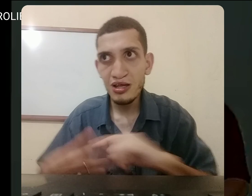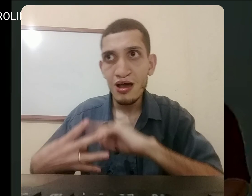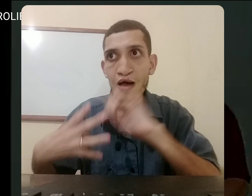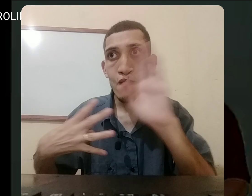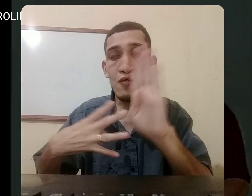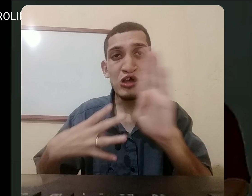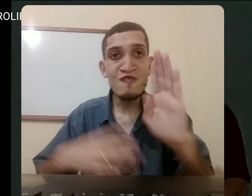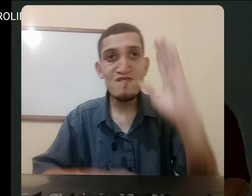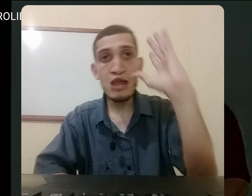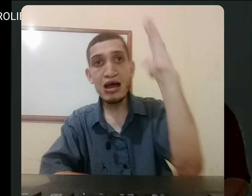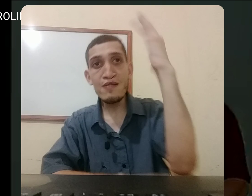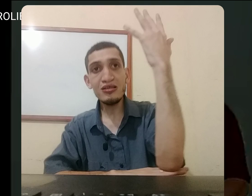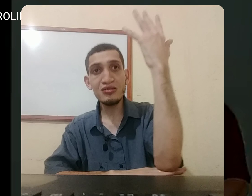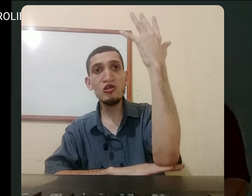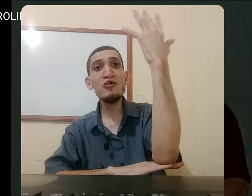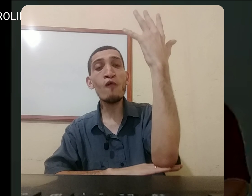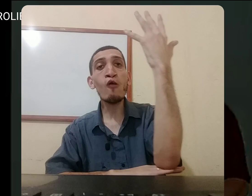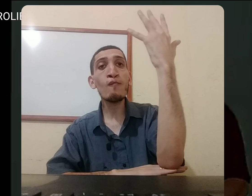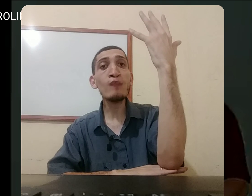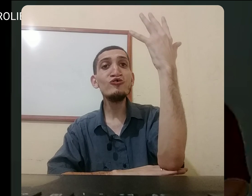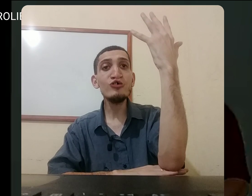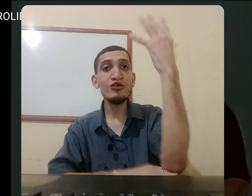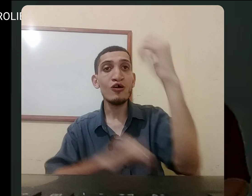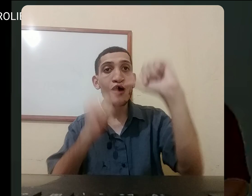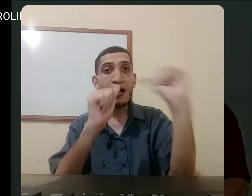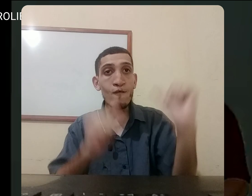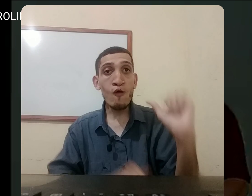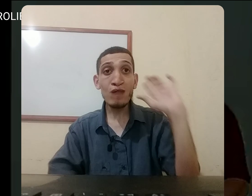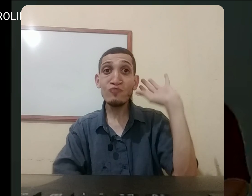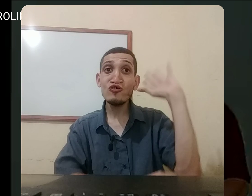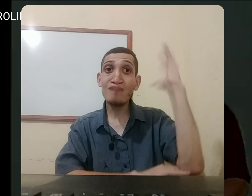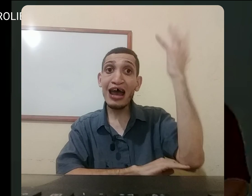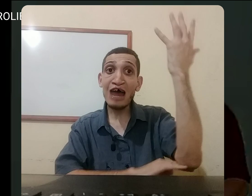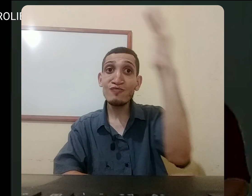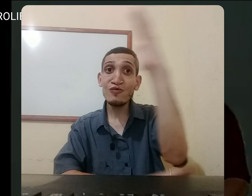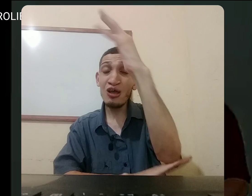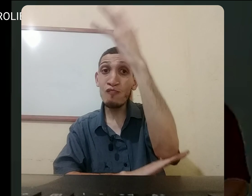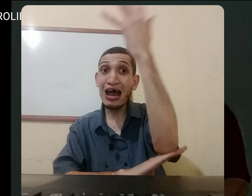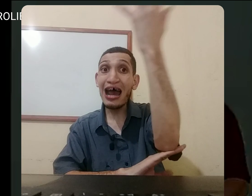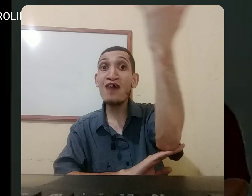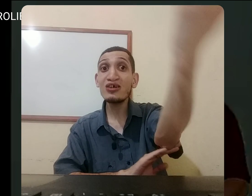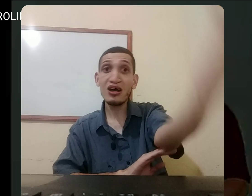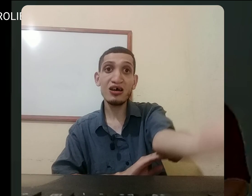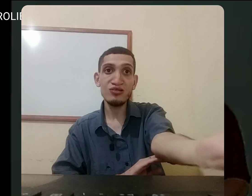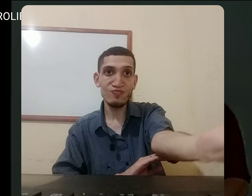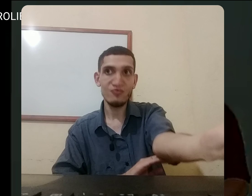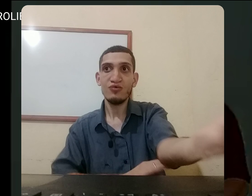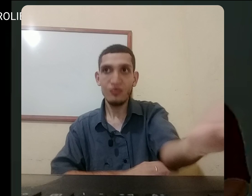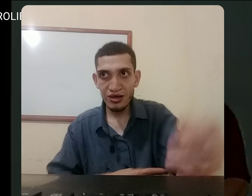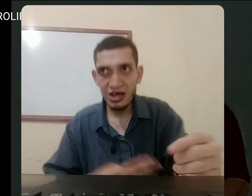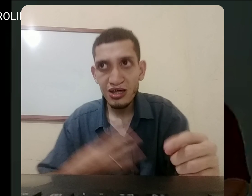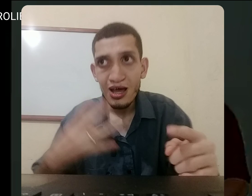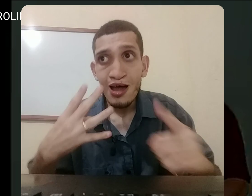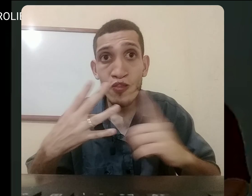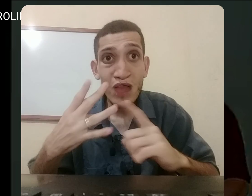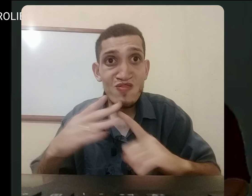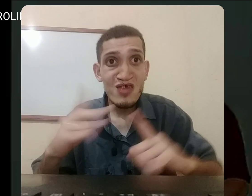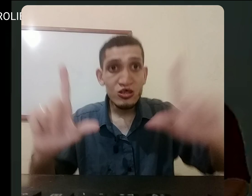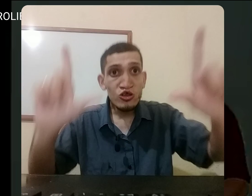ok? Então aqui, na B, ele faz assim. Isso aqui é o formato de quê? É o formato de uma árvore. Então aqui é uma árvore caindo, ok?